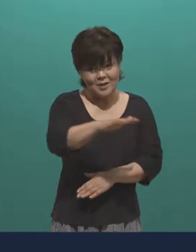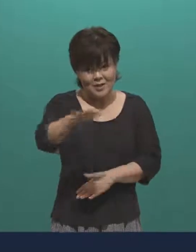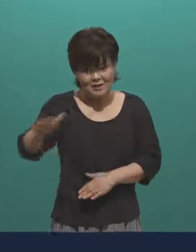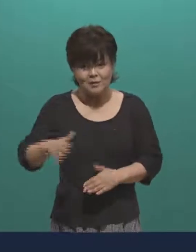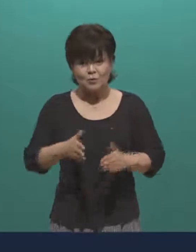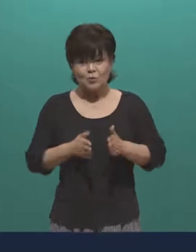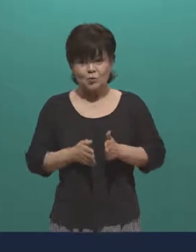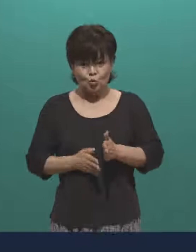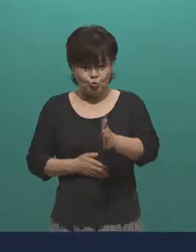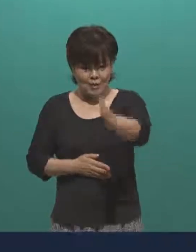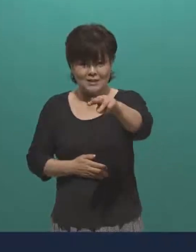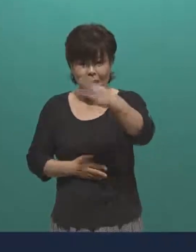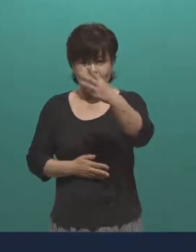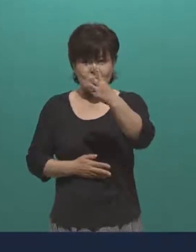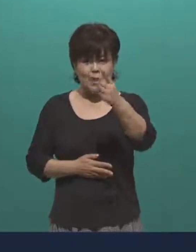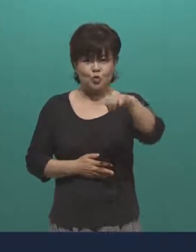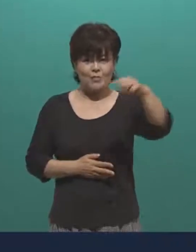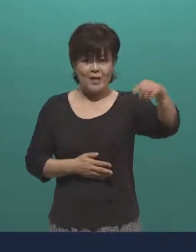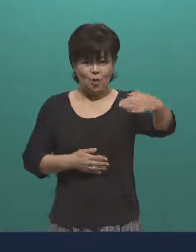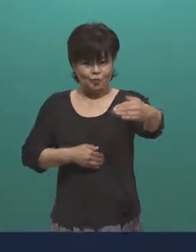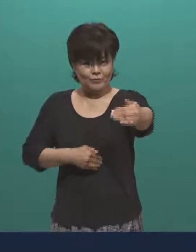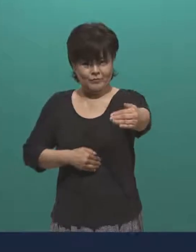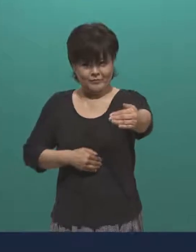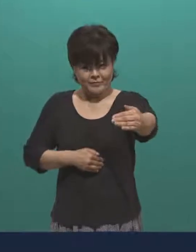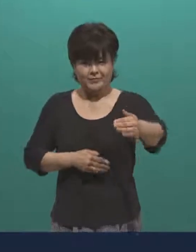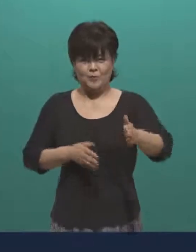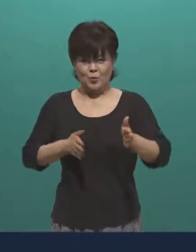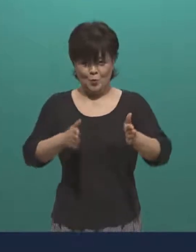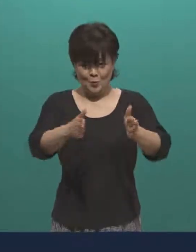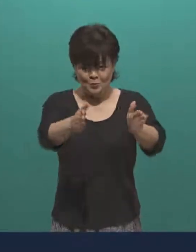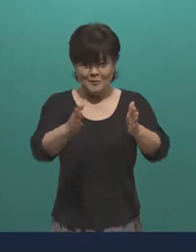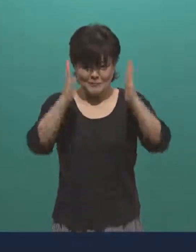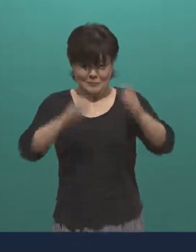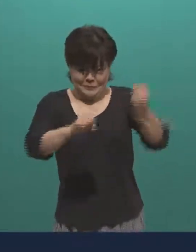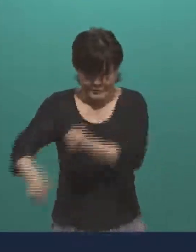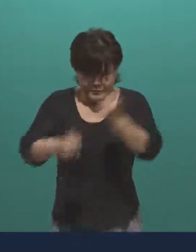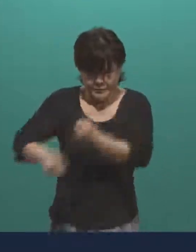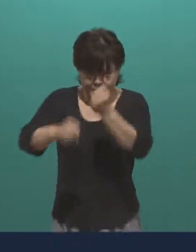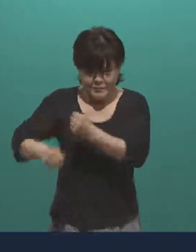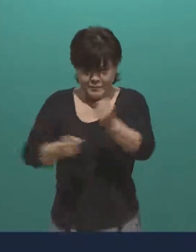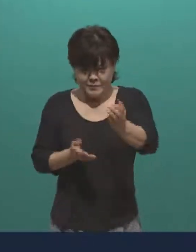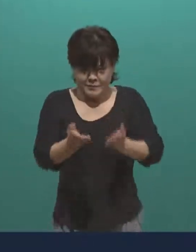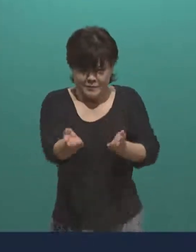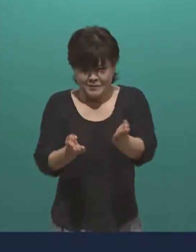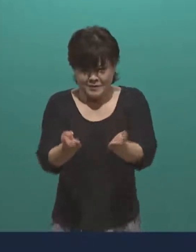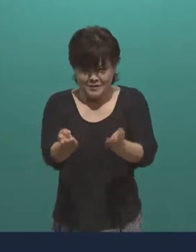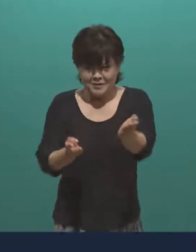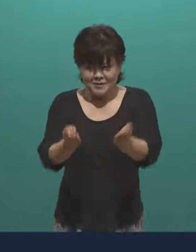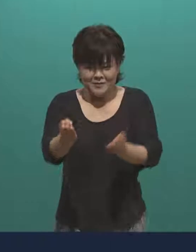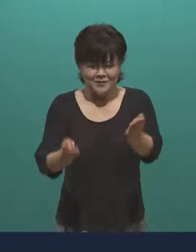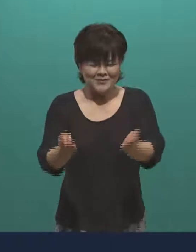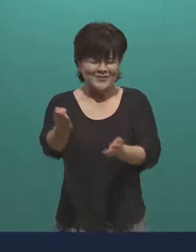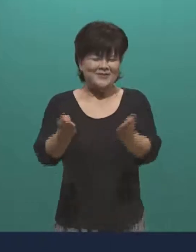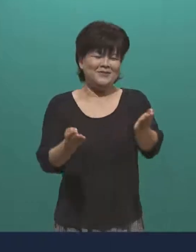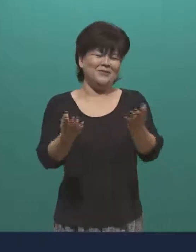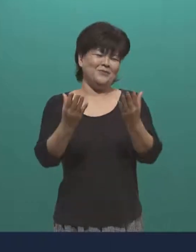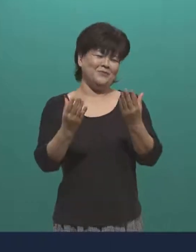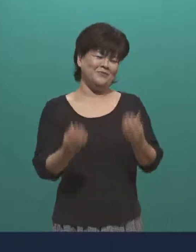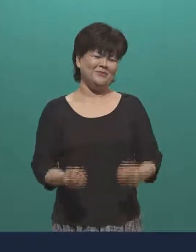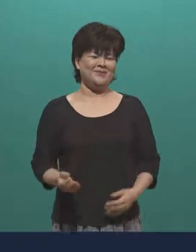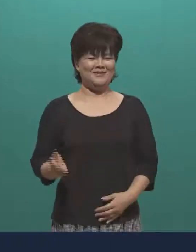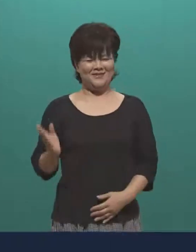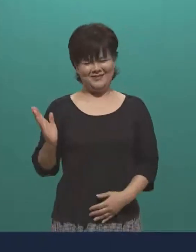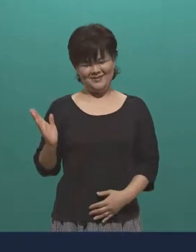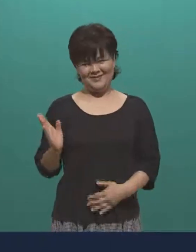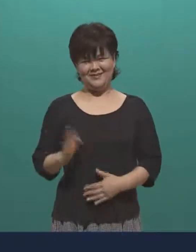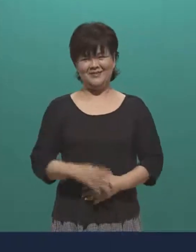選手たちは直線300メートルにわたるコースで必死にパドルを漕いで船を進め、熱いレースを繰り